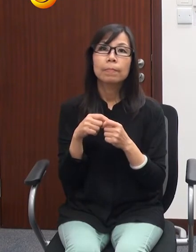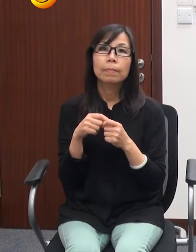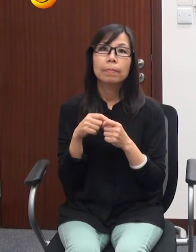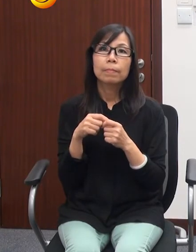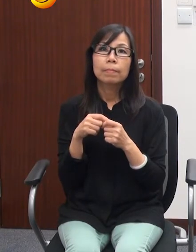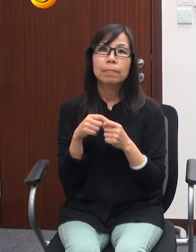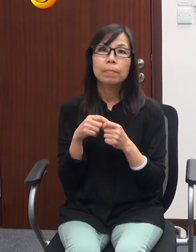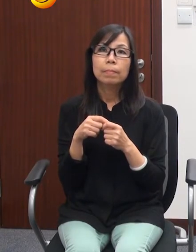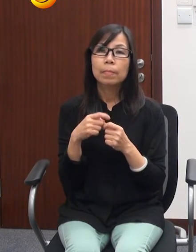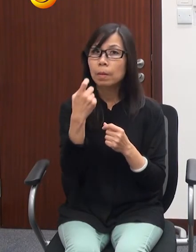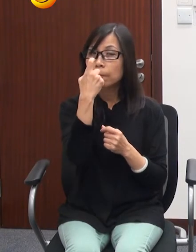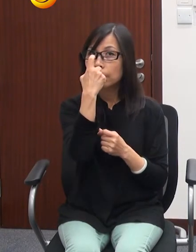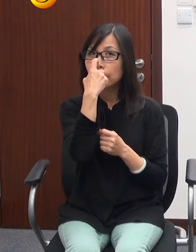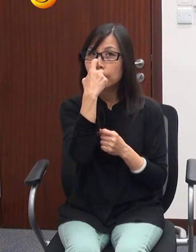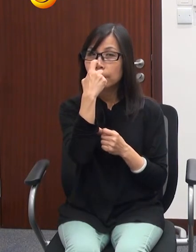梁振英。